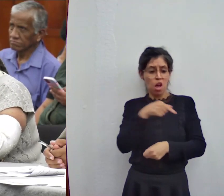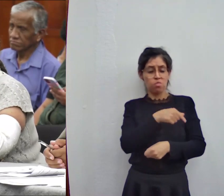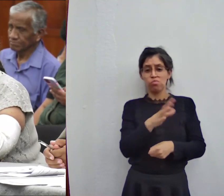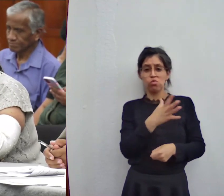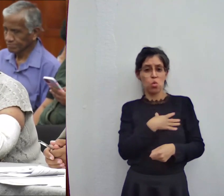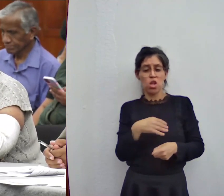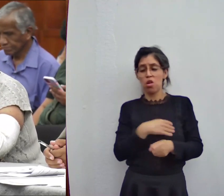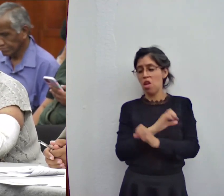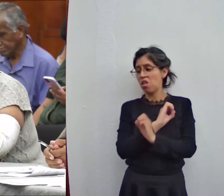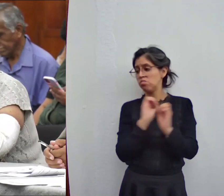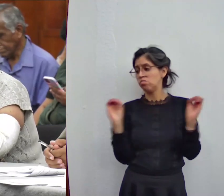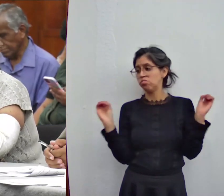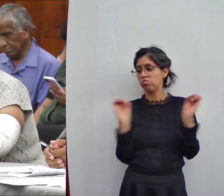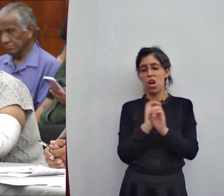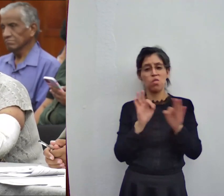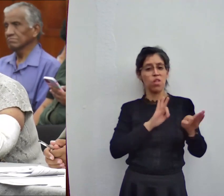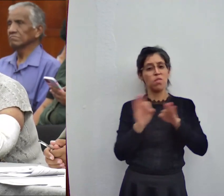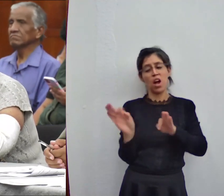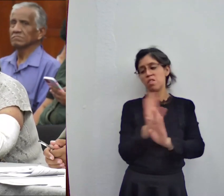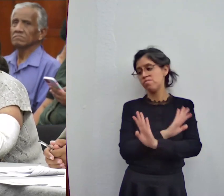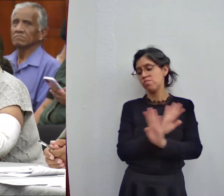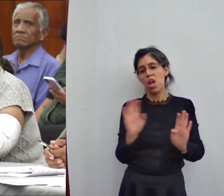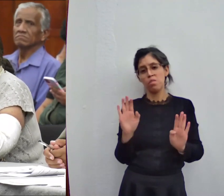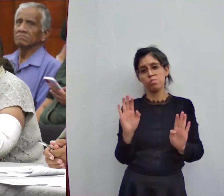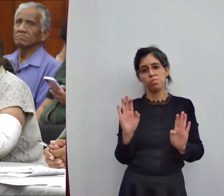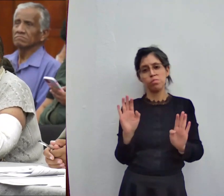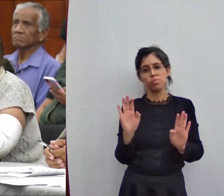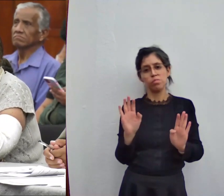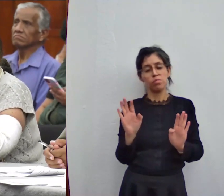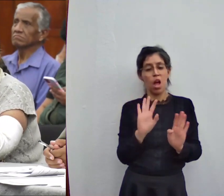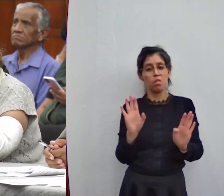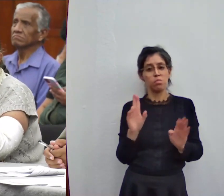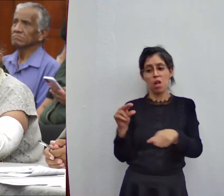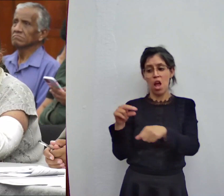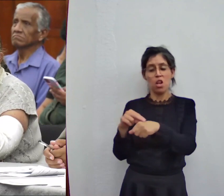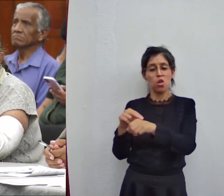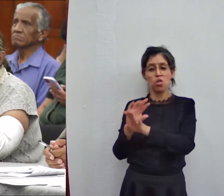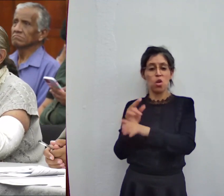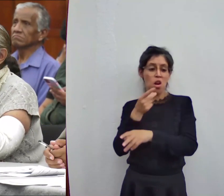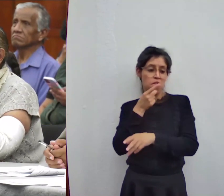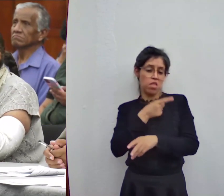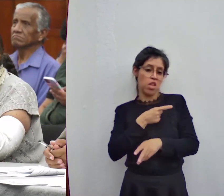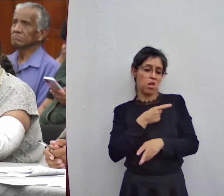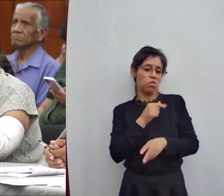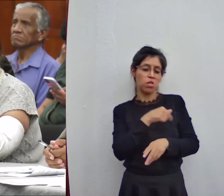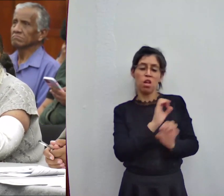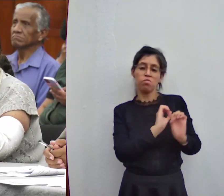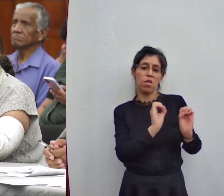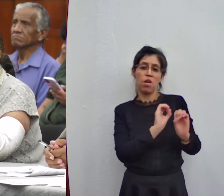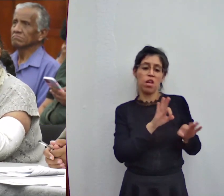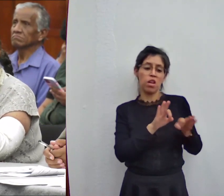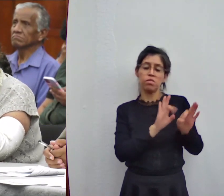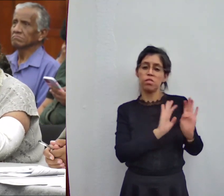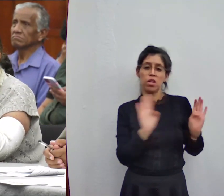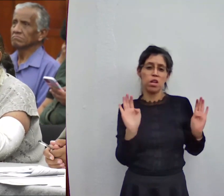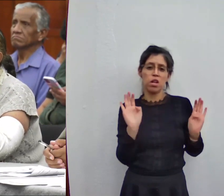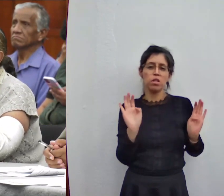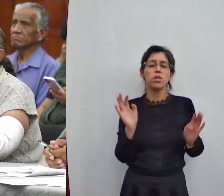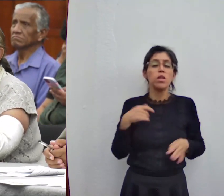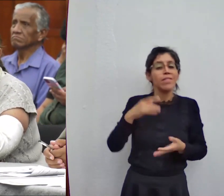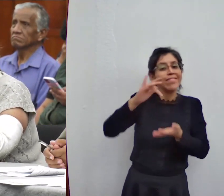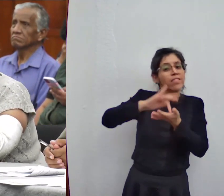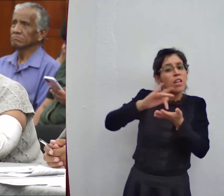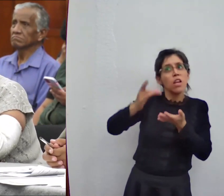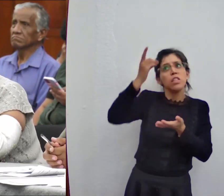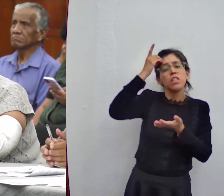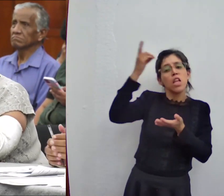porque el perito ya me lo dejó sin poder trabajar. Él ahorita, gracias a Dios y